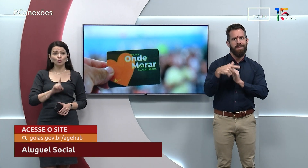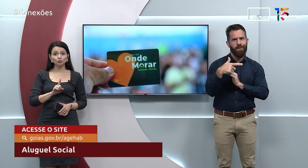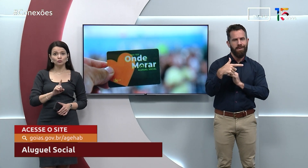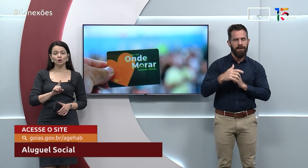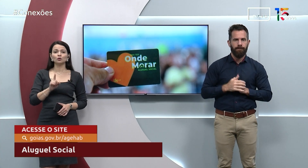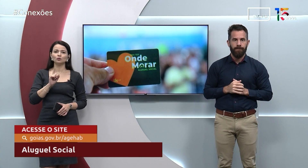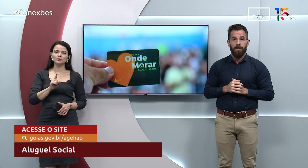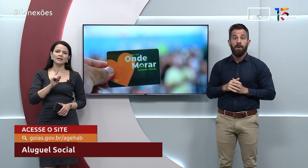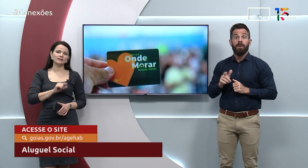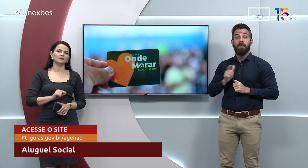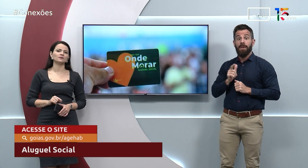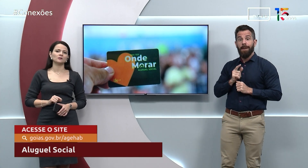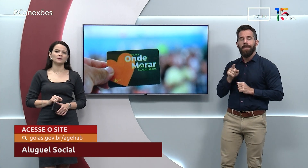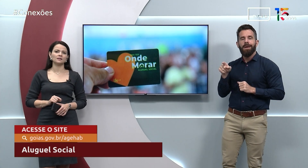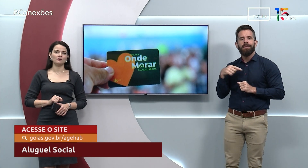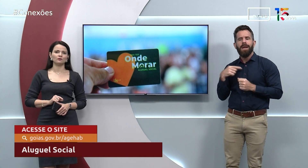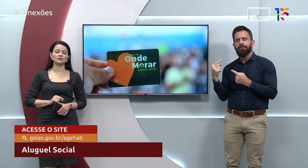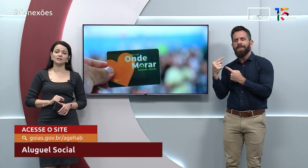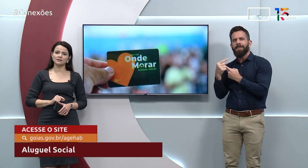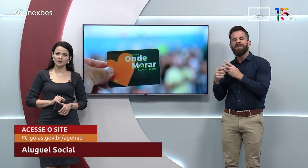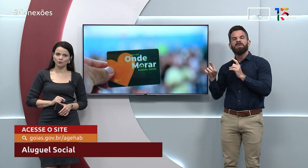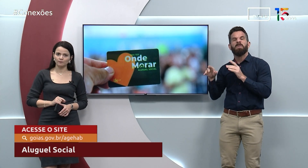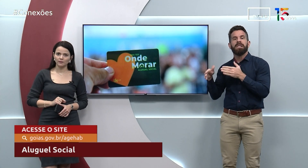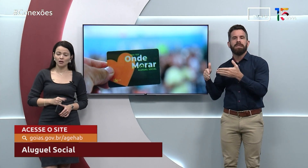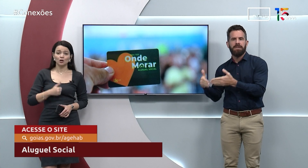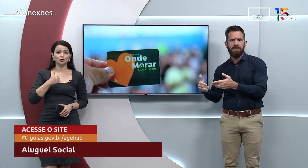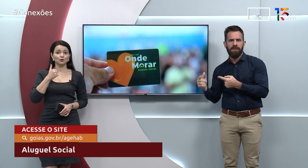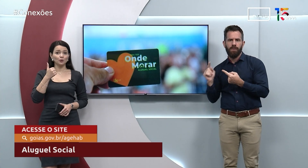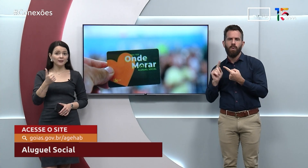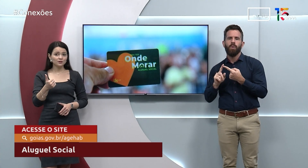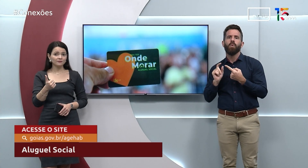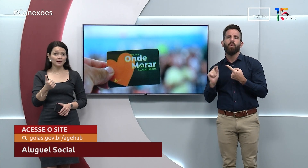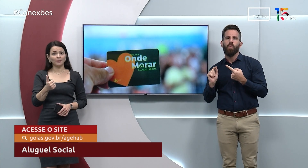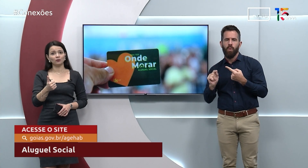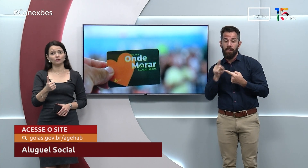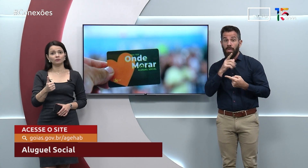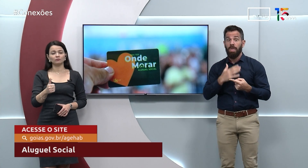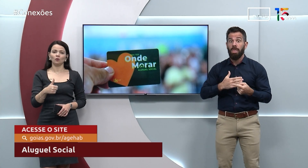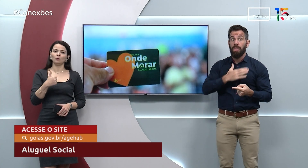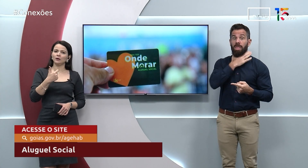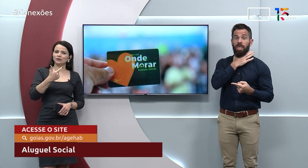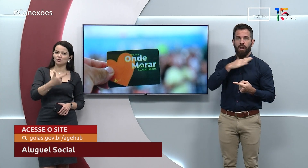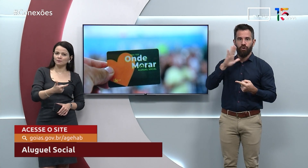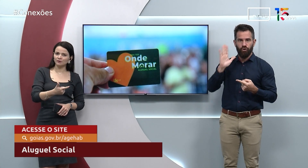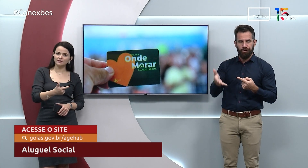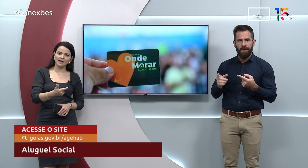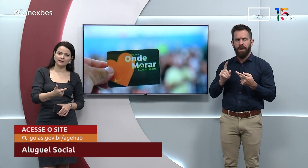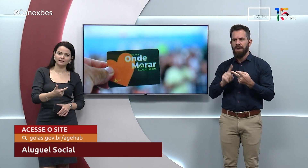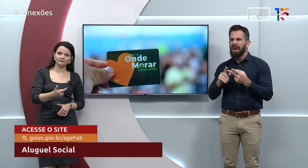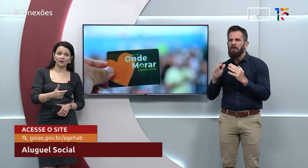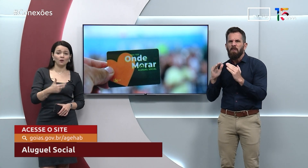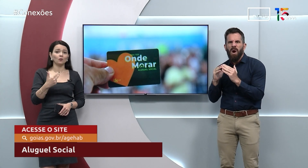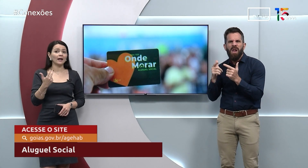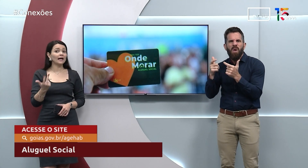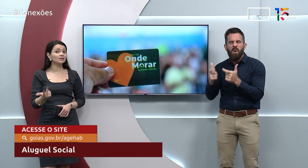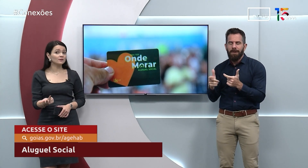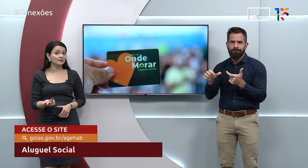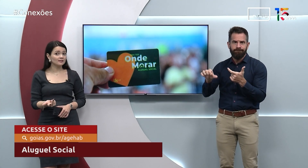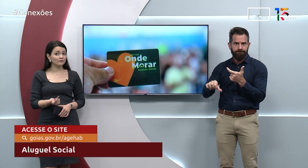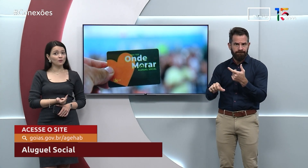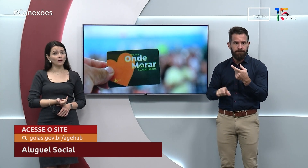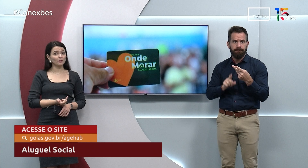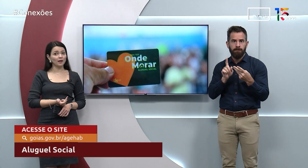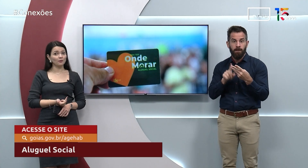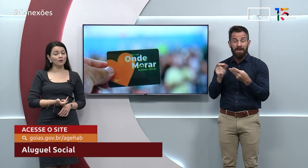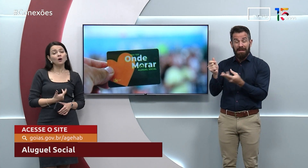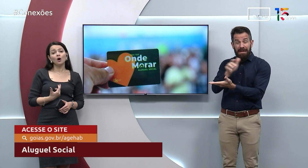menos um dos requisitos específicos, que são superendividamento, ou moradia improvisada, ou gasto